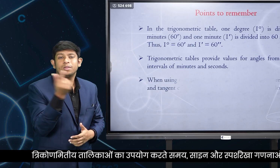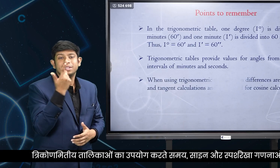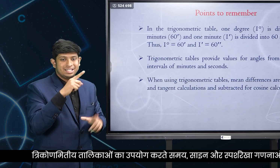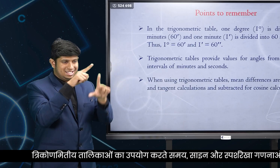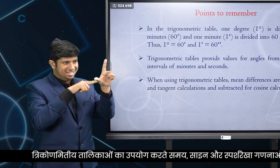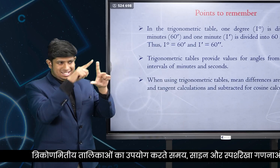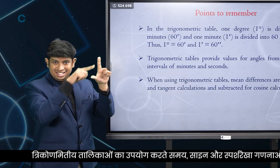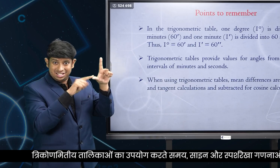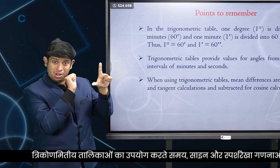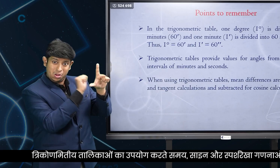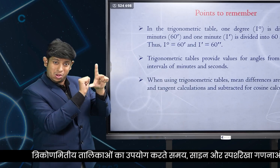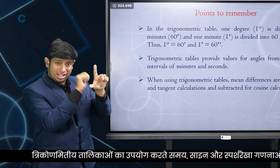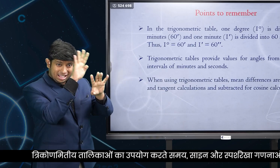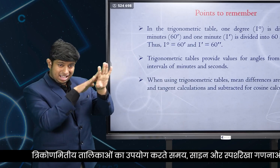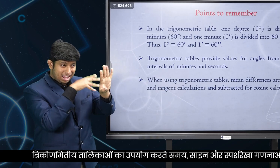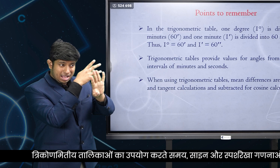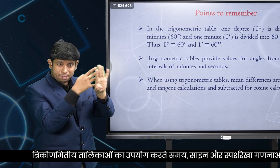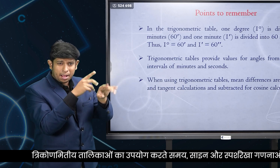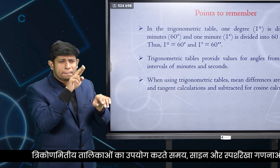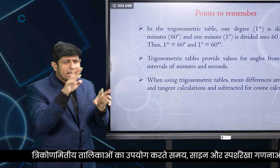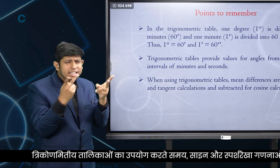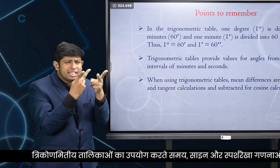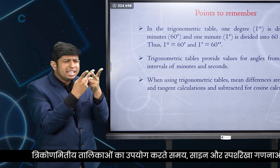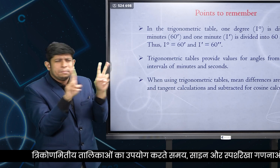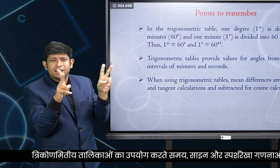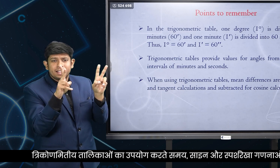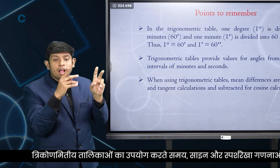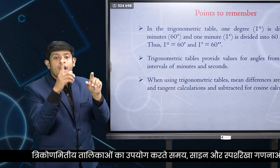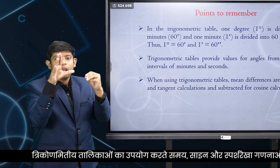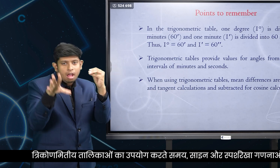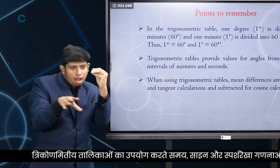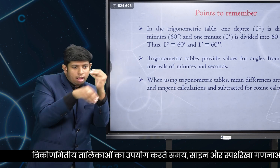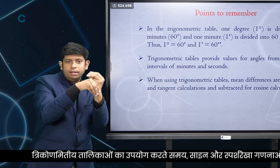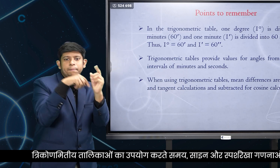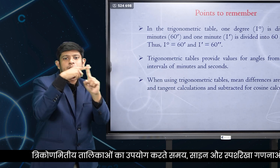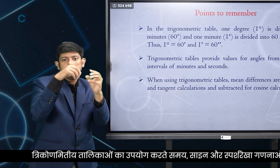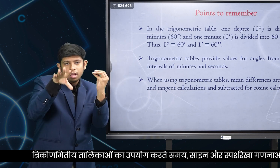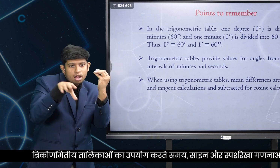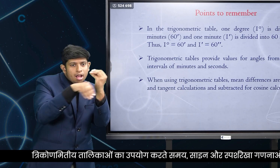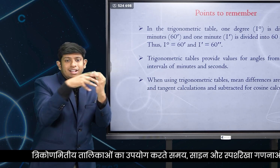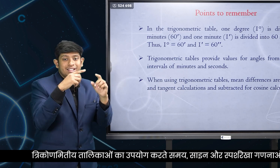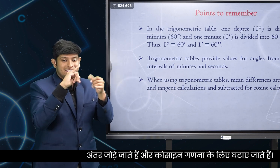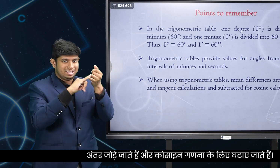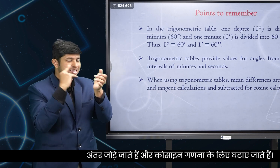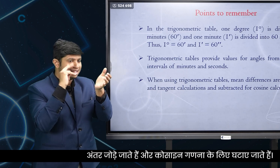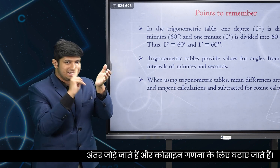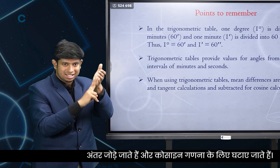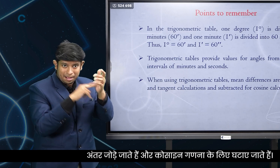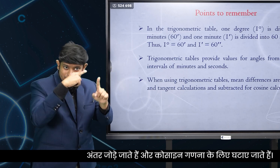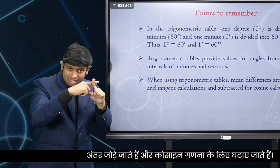त्रिकोणमितीय तालिकाओं का उपयोग करते समय साइन और स्पर्शिका गणनाओं के लिए औसत अंतर जोड़े जाते